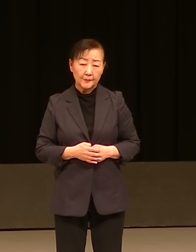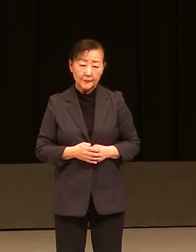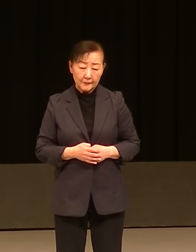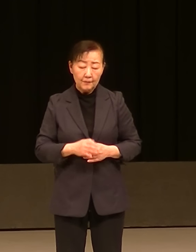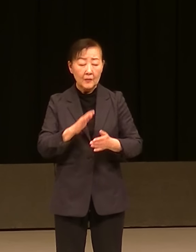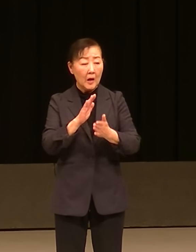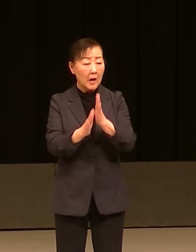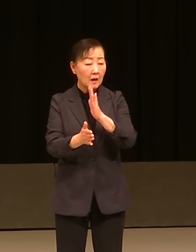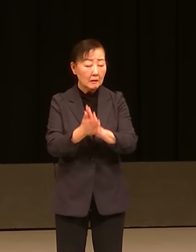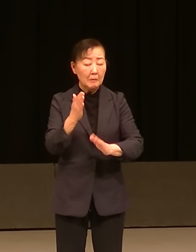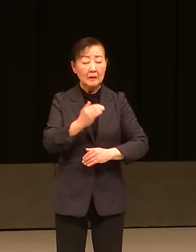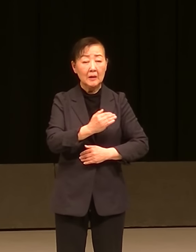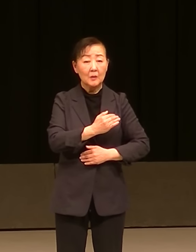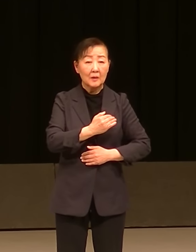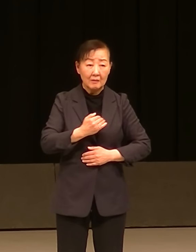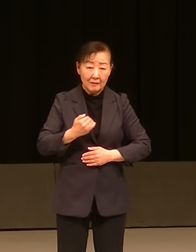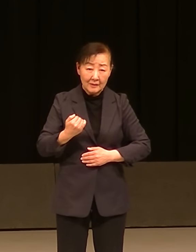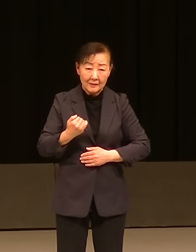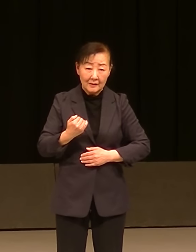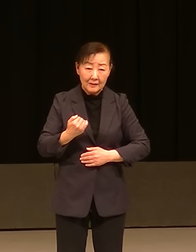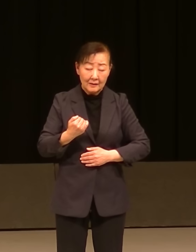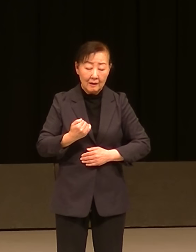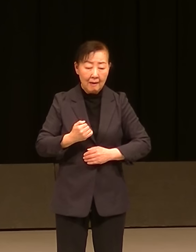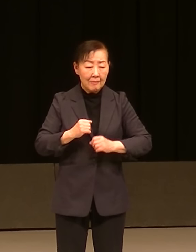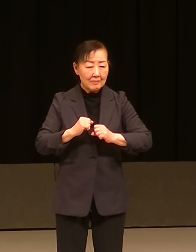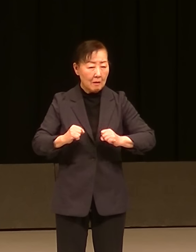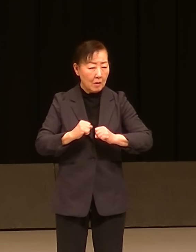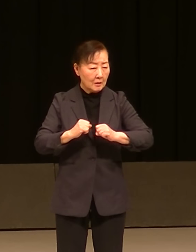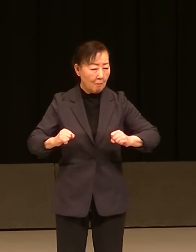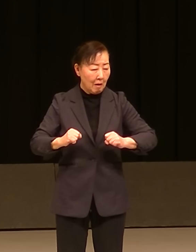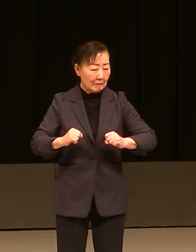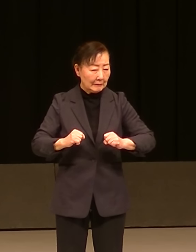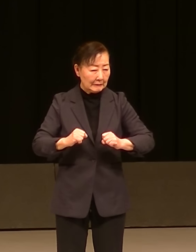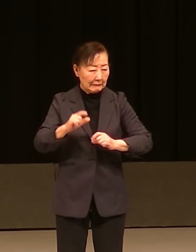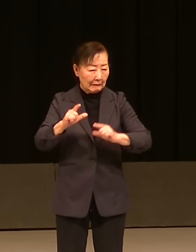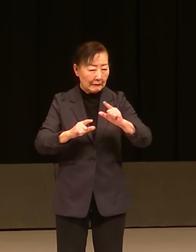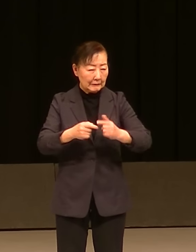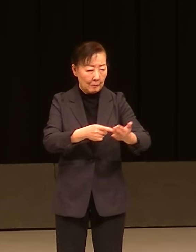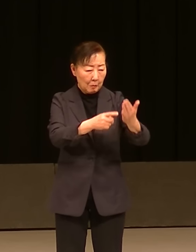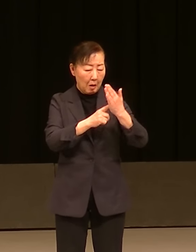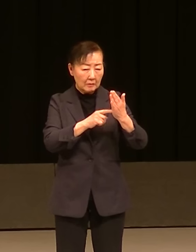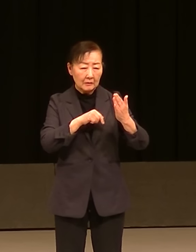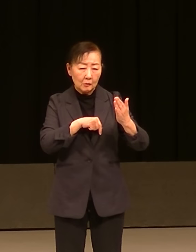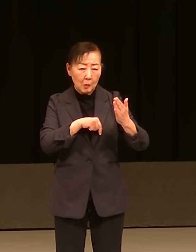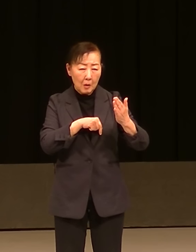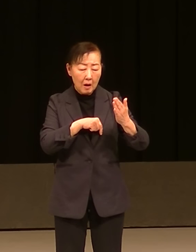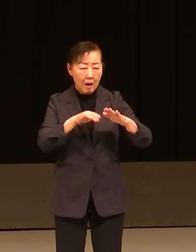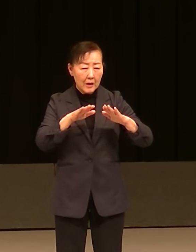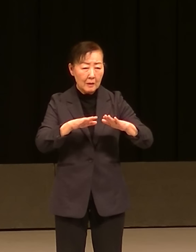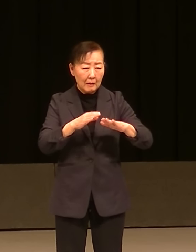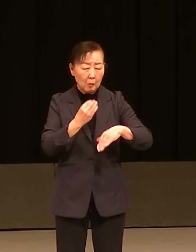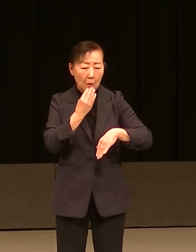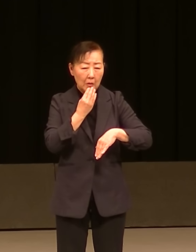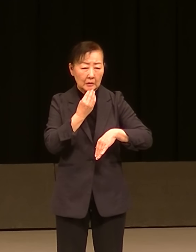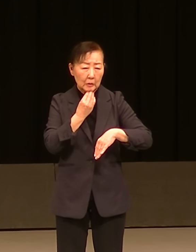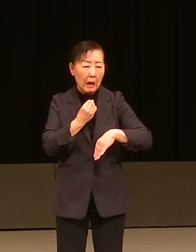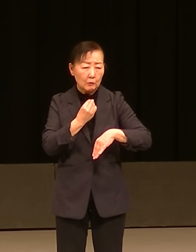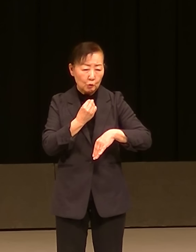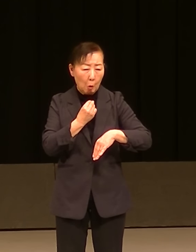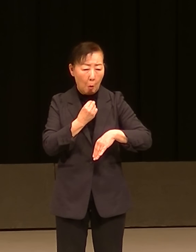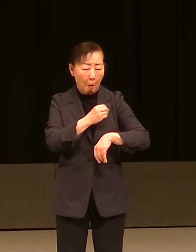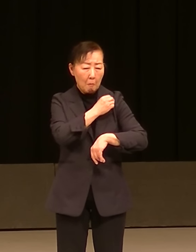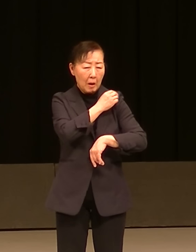改めて我々にもう非常に生々しい形で、示してくれているのが今のイスラエルと、パ